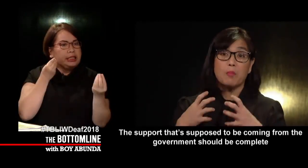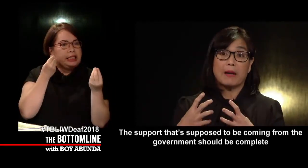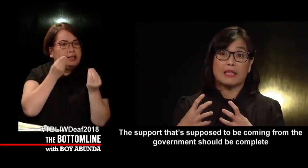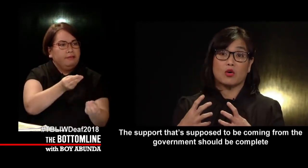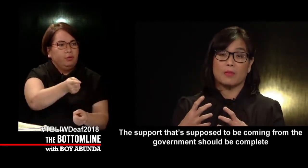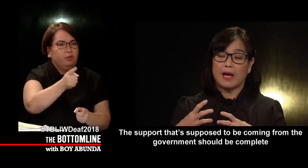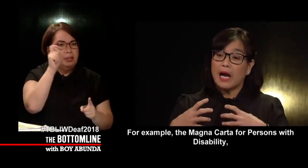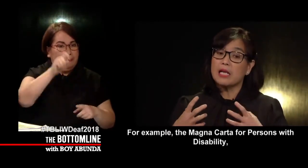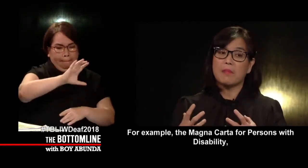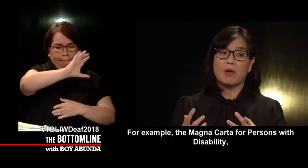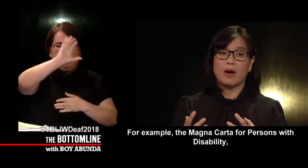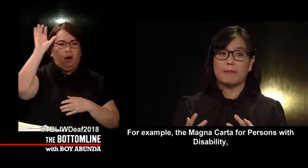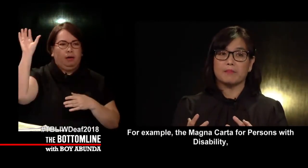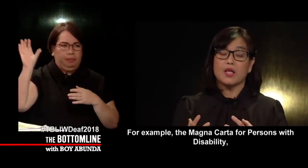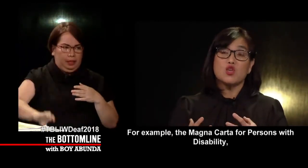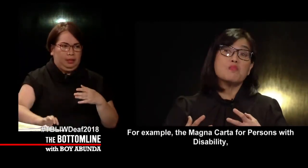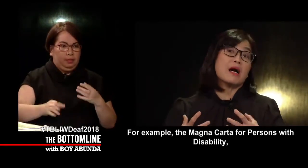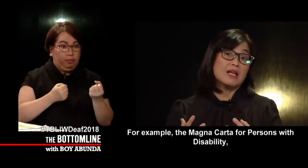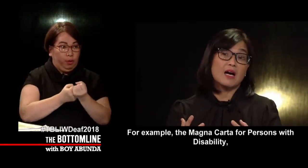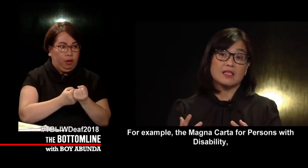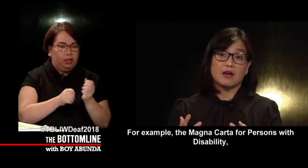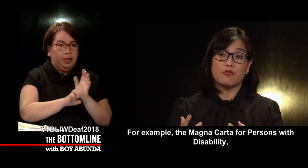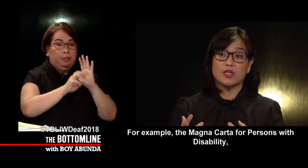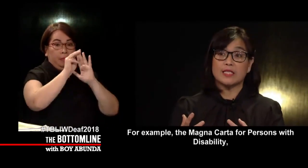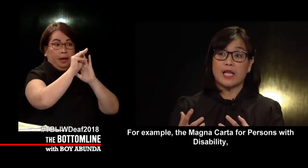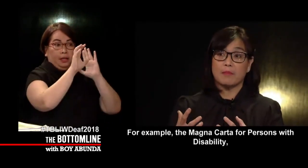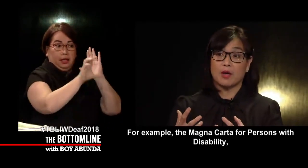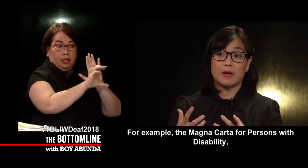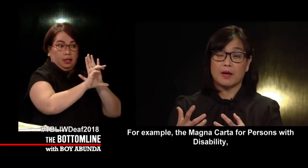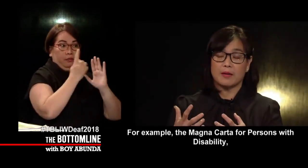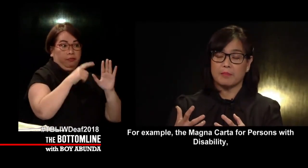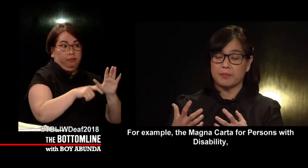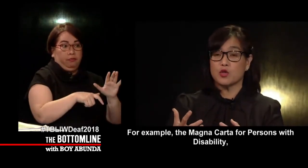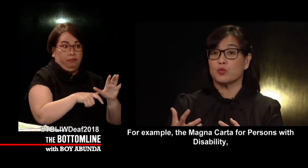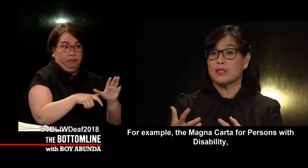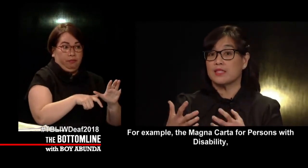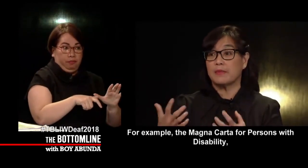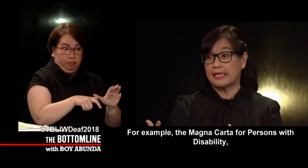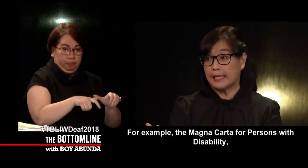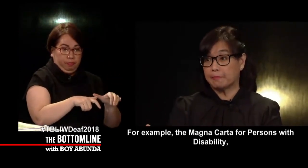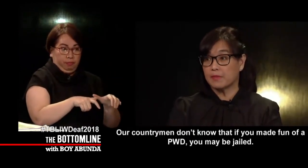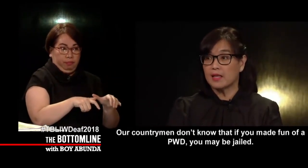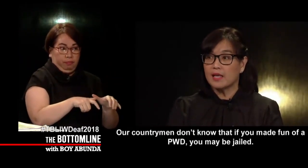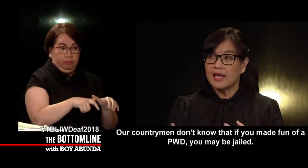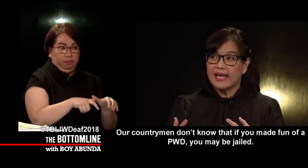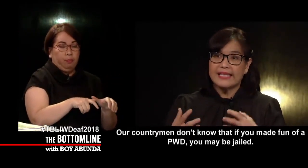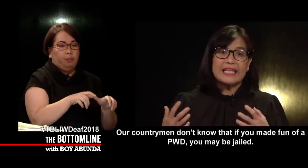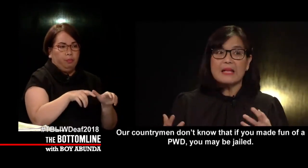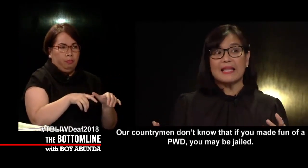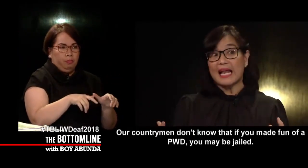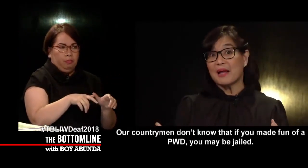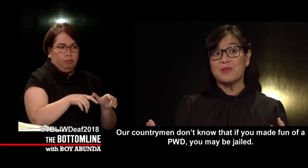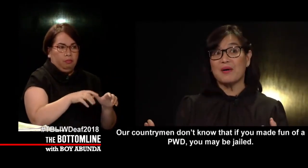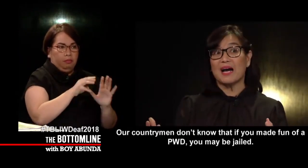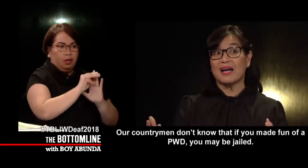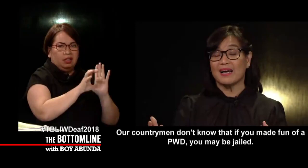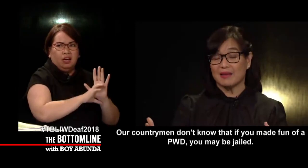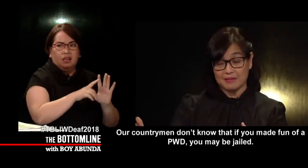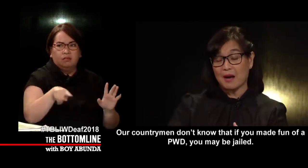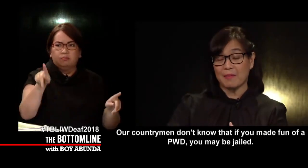dapat kumpleto. Halimbawa, yung Magna Carta for disabled person with disability. Hindi naman alam